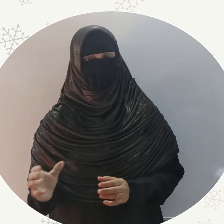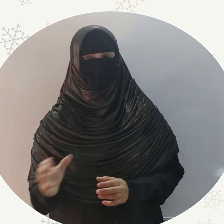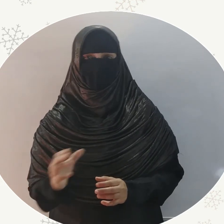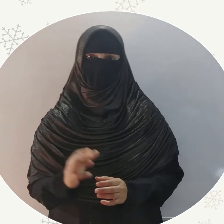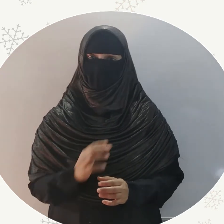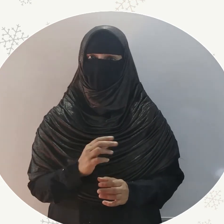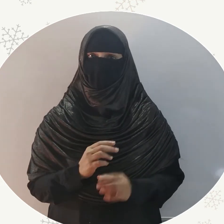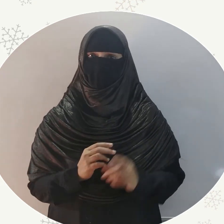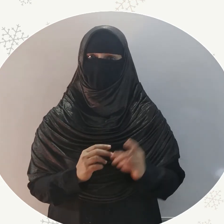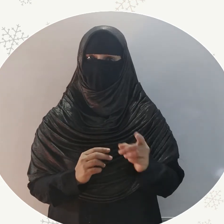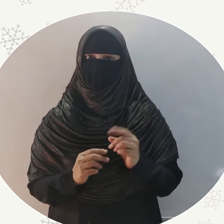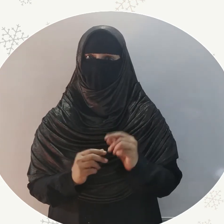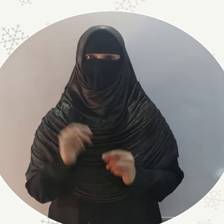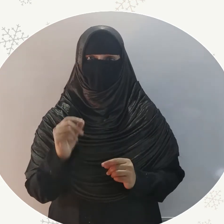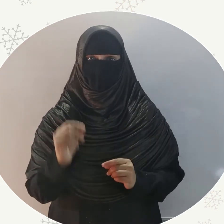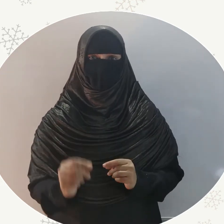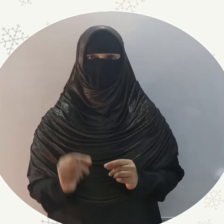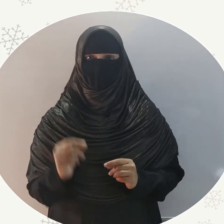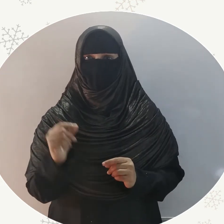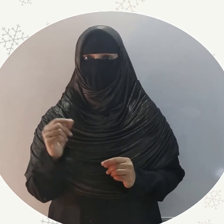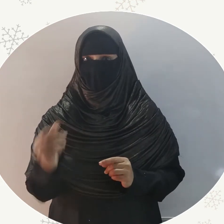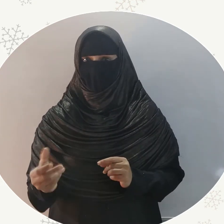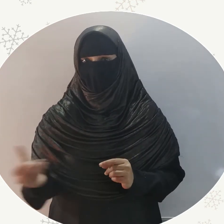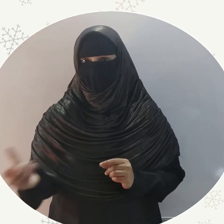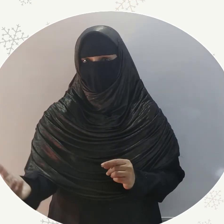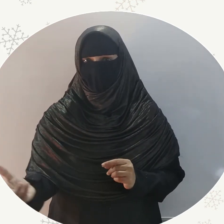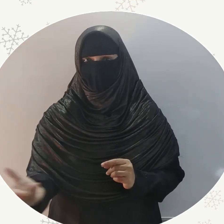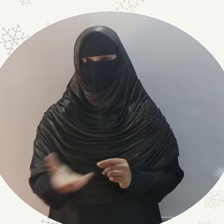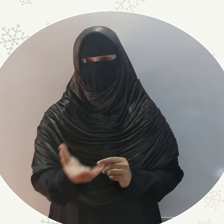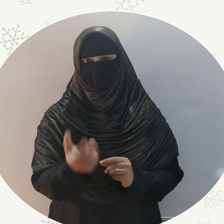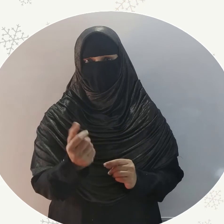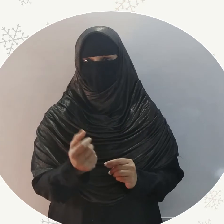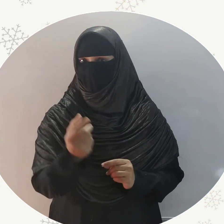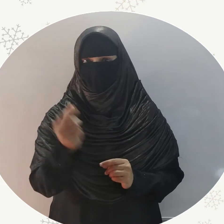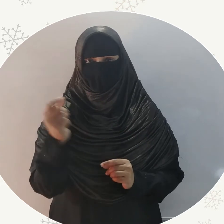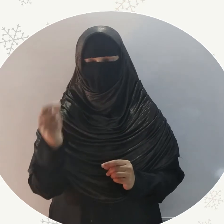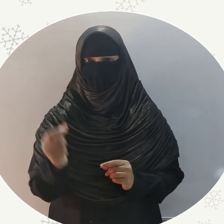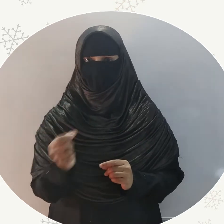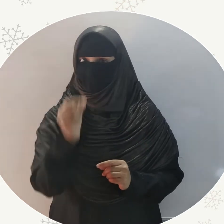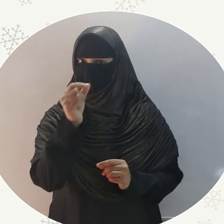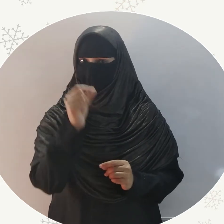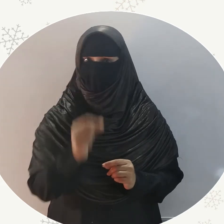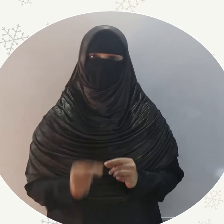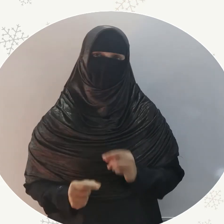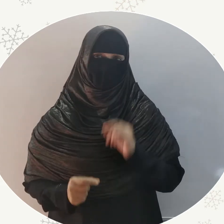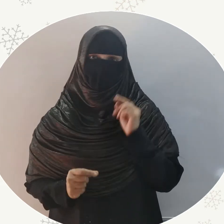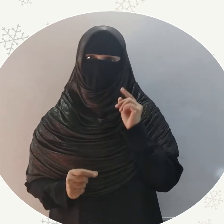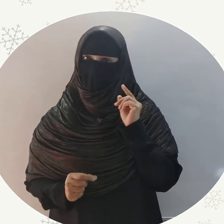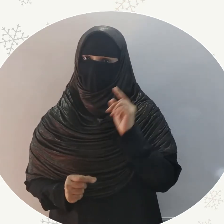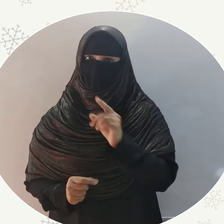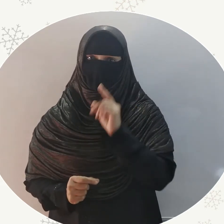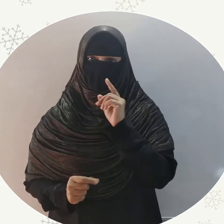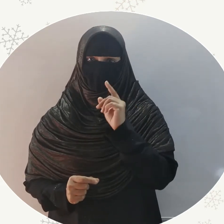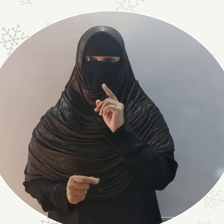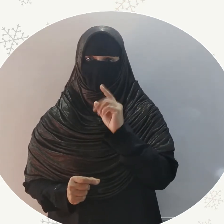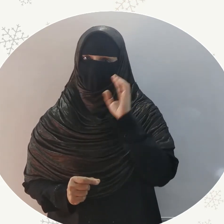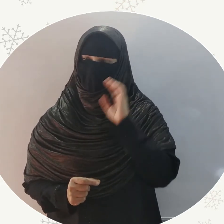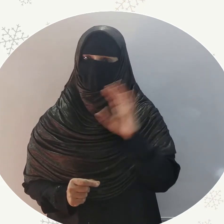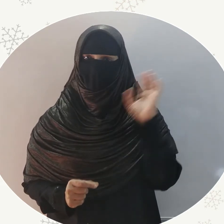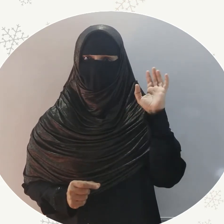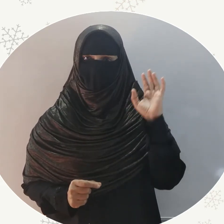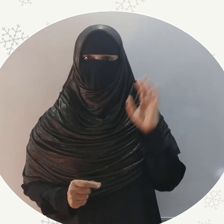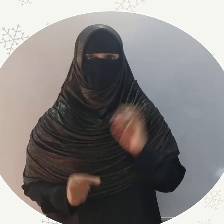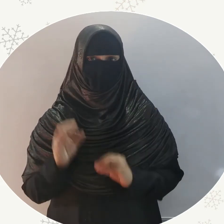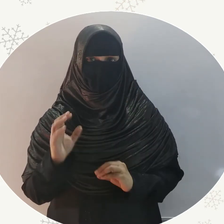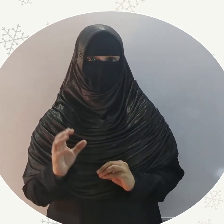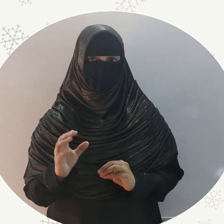വേറെ രീതിയിലല്ല, പീപ്പിൾ. ഇപ്പോൾ ക്ലാസ്സിൽ ചില കുട്ടികളൊക്കെ പ്യൂപ്പിൾ എന്ന് പറയും, അത് തെറ്റാണ്, പീപ്പിൾ. ഇപ്പോൾ ചിലർ ഇതിനെ പീപ്പിൾസ് എന്ന് പറയും,